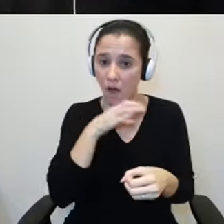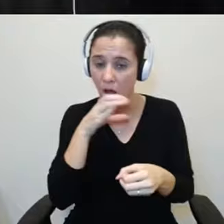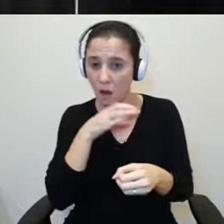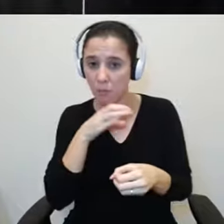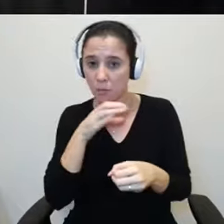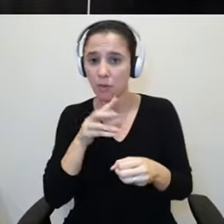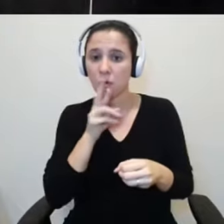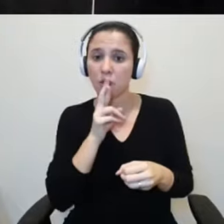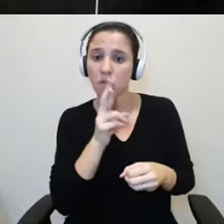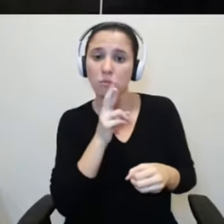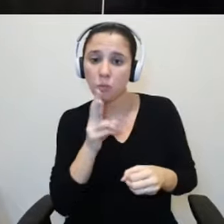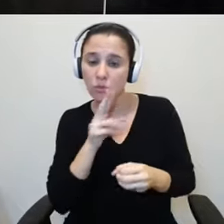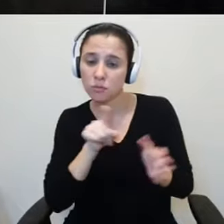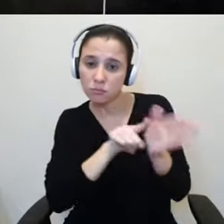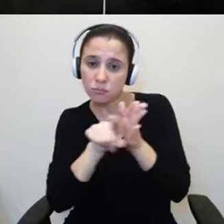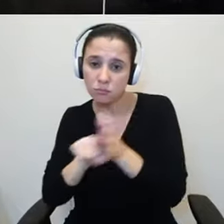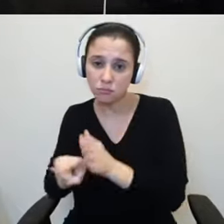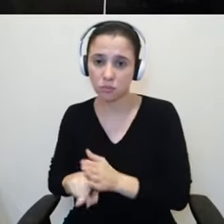termina por aqui.